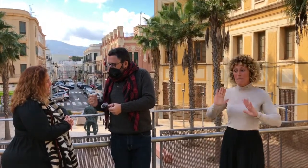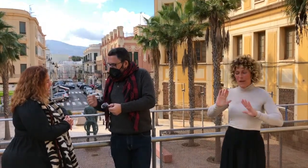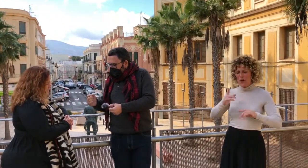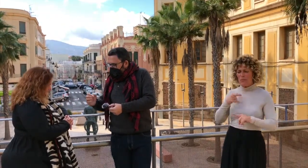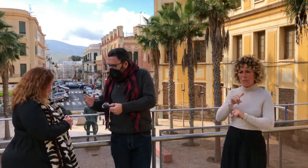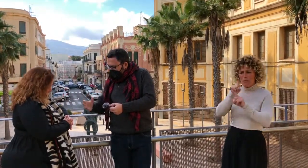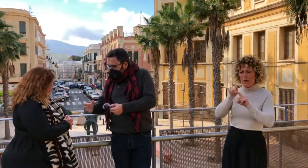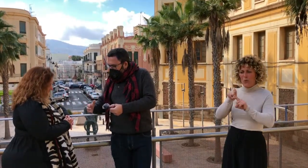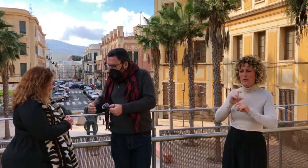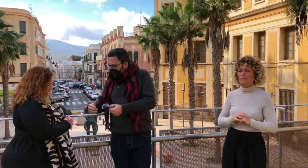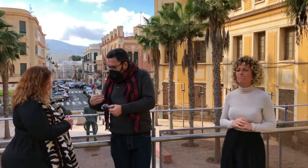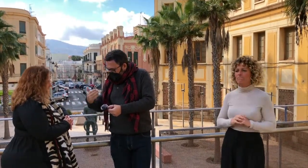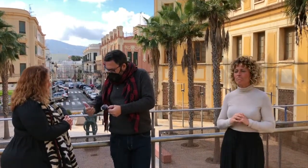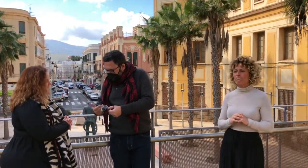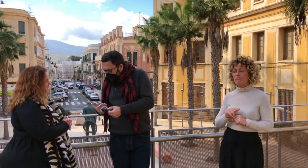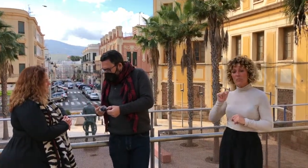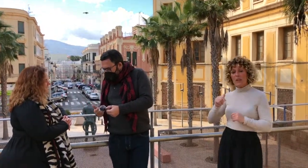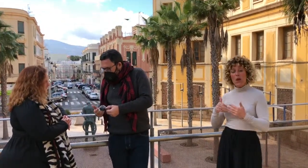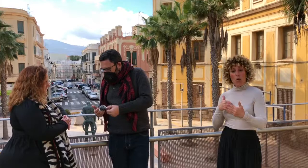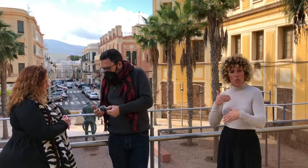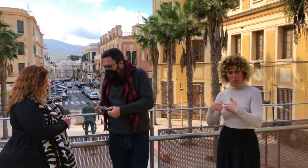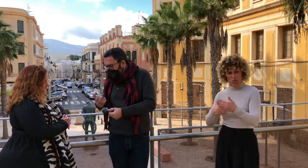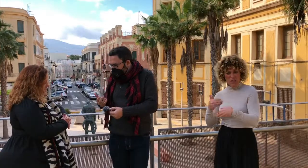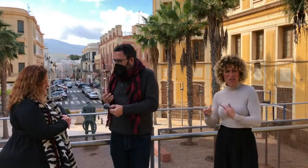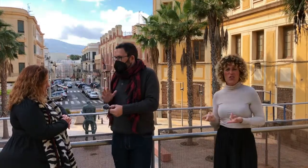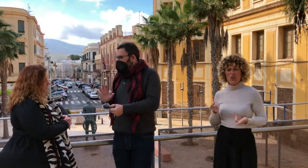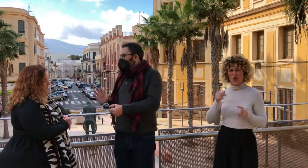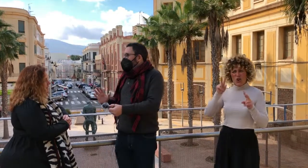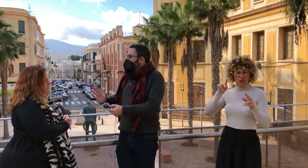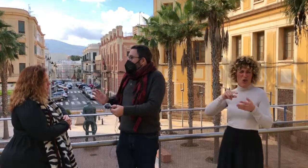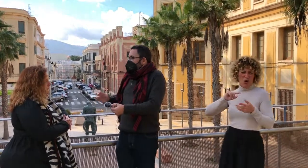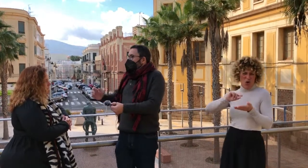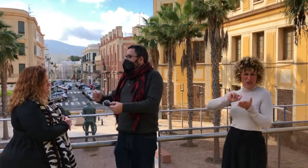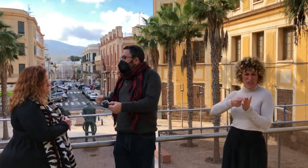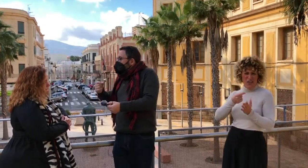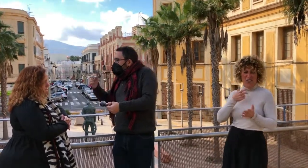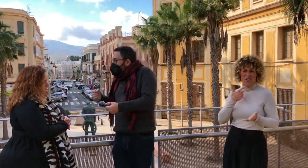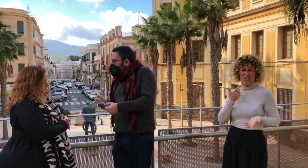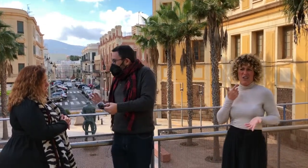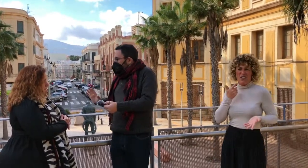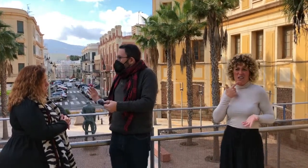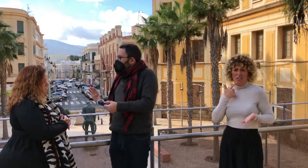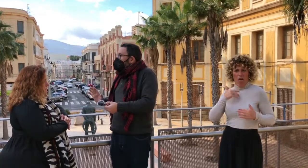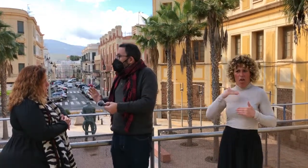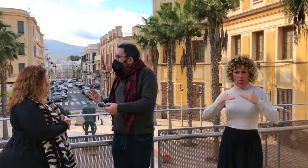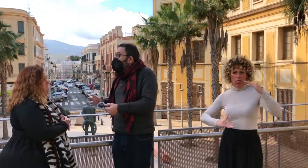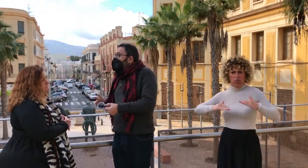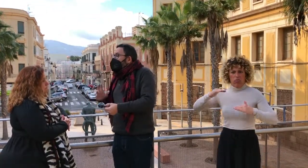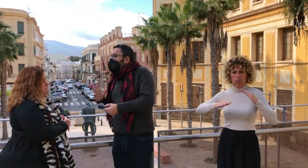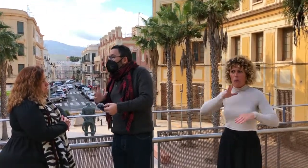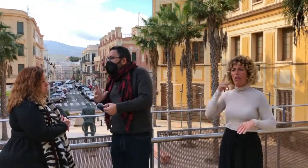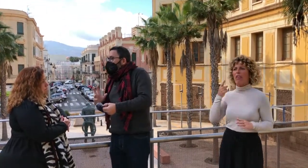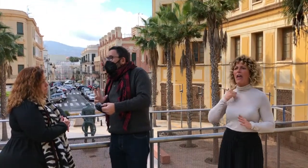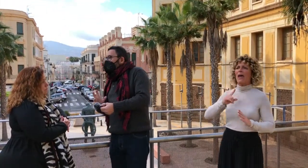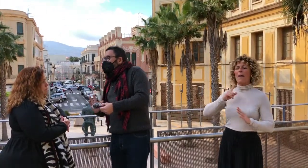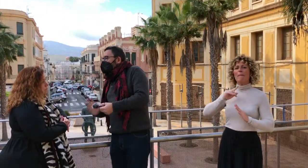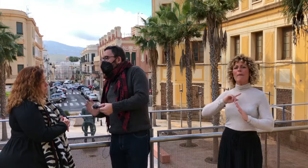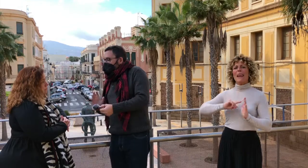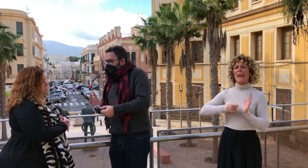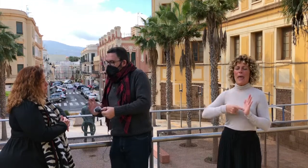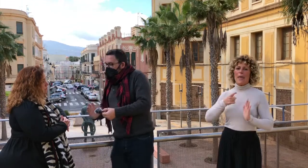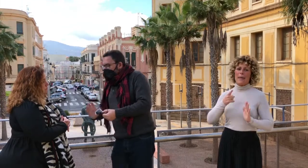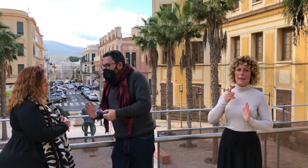una pregunta, todo este procedimiento irregular de contratación, digamos irregular, porque ellos se sacan las leyes para que sea legal, pero todo